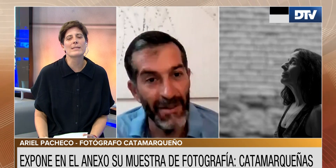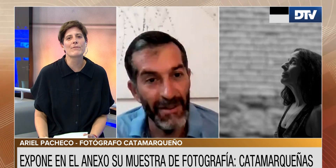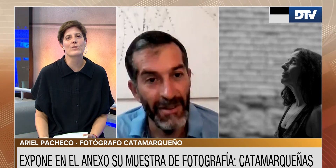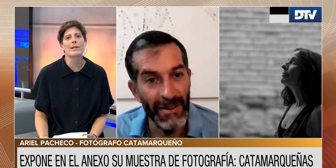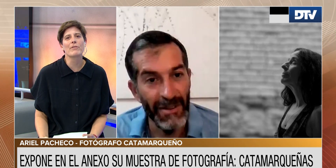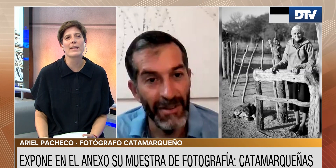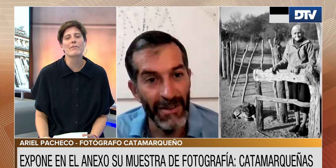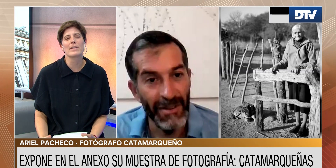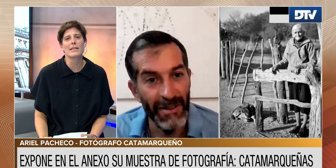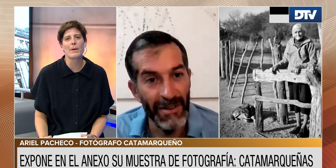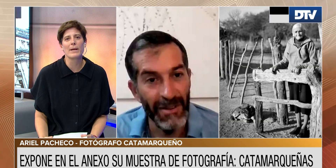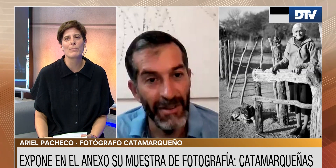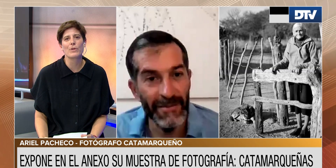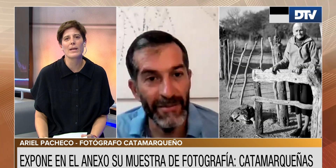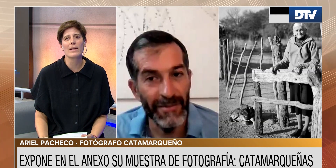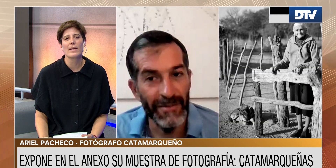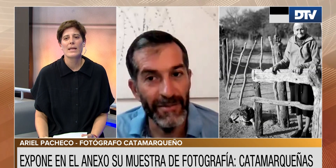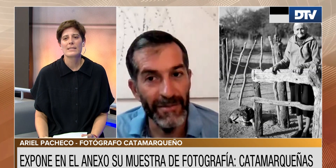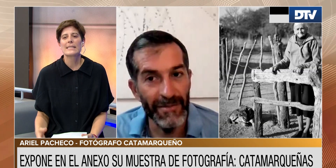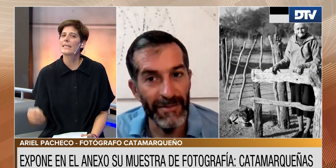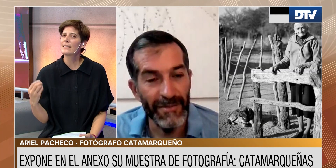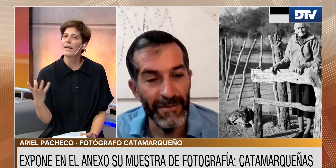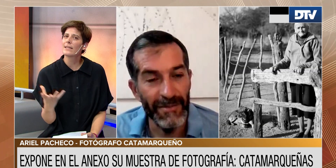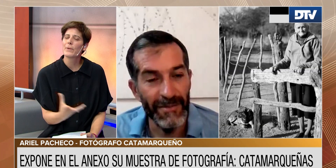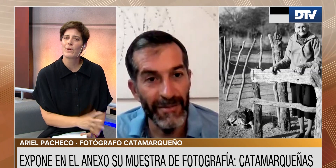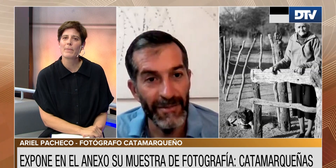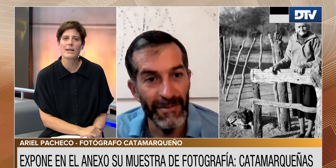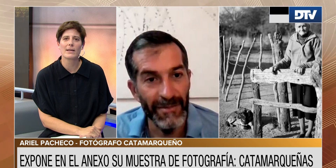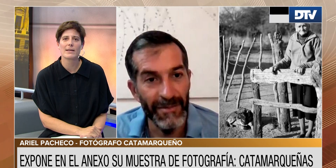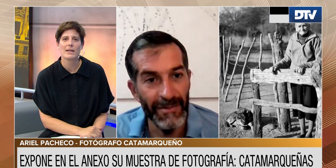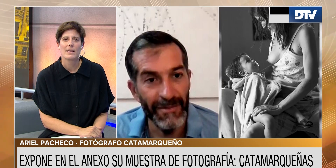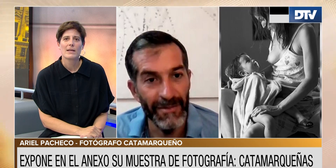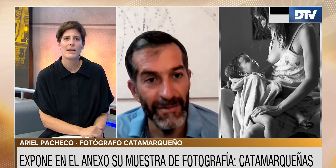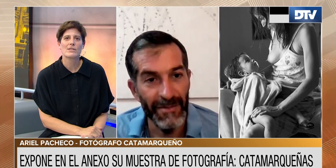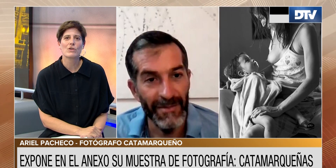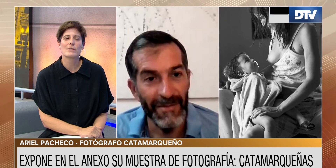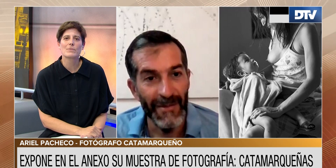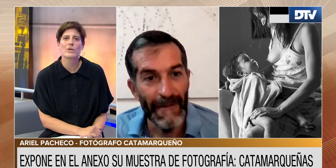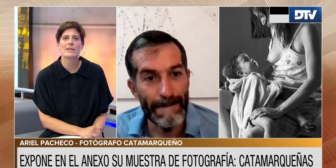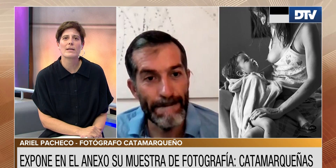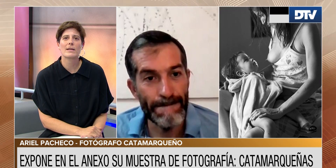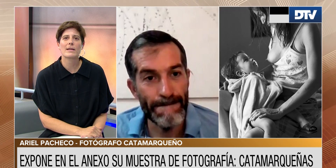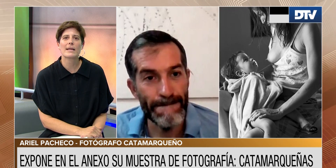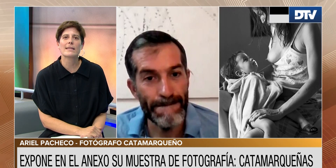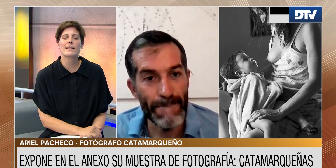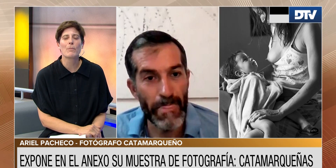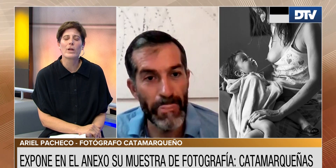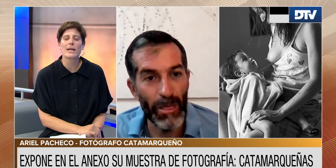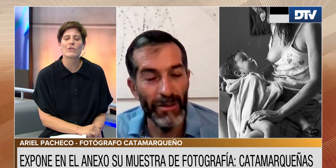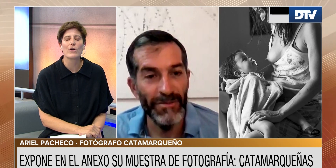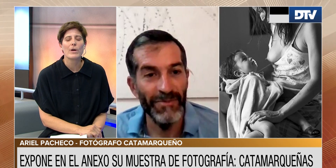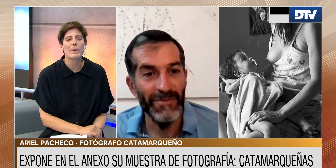las personas a fotografiar, en definitiva, para poder sintetizar a través de una imagen esos conceptos que te